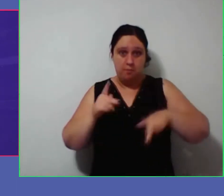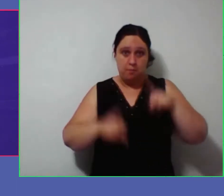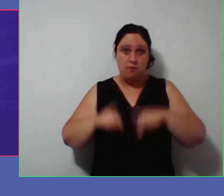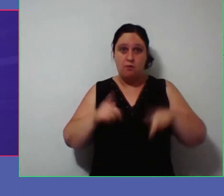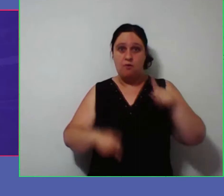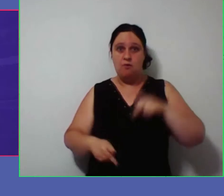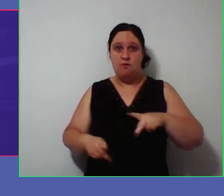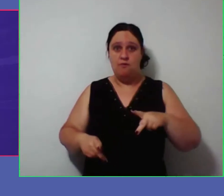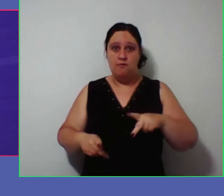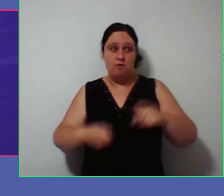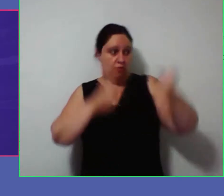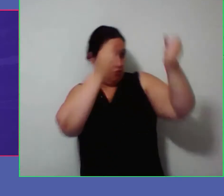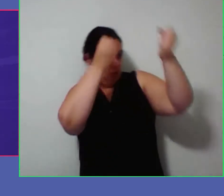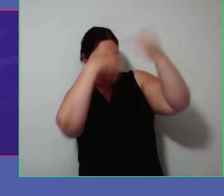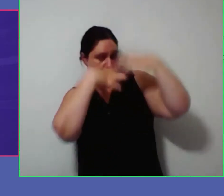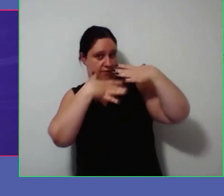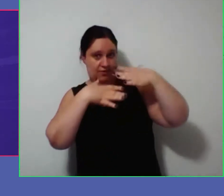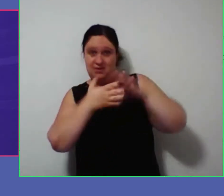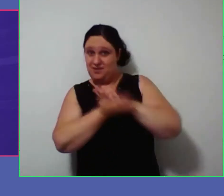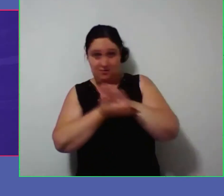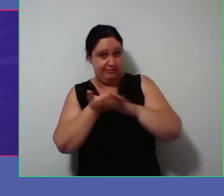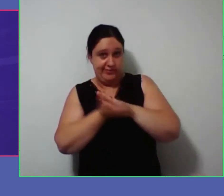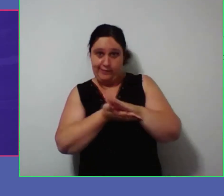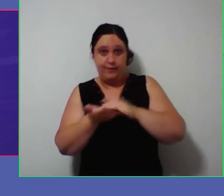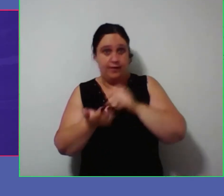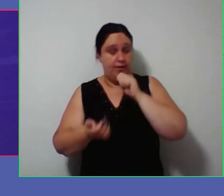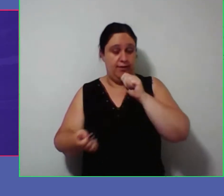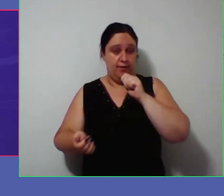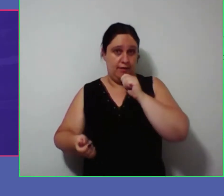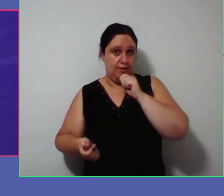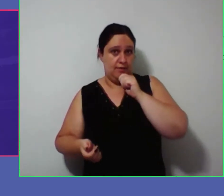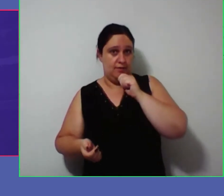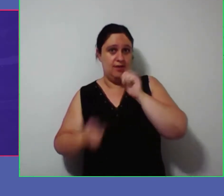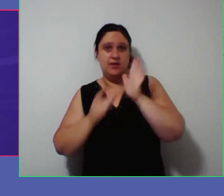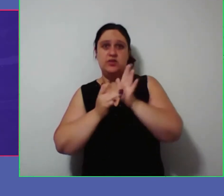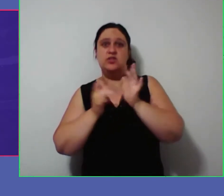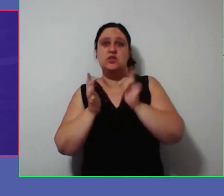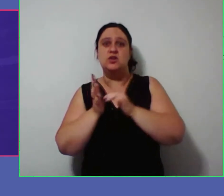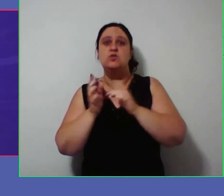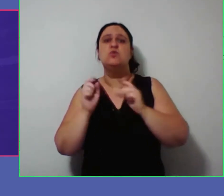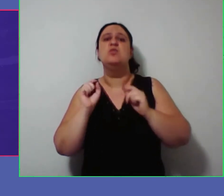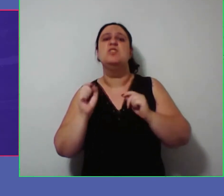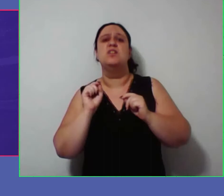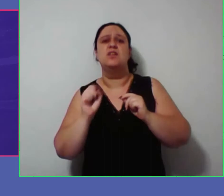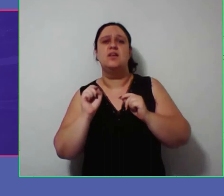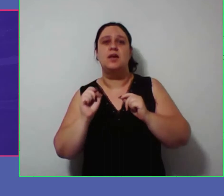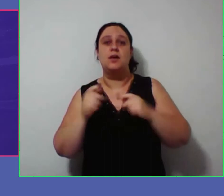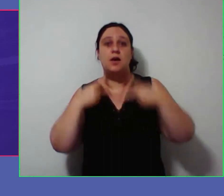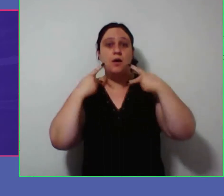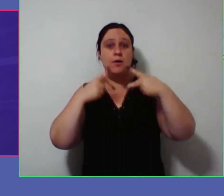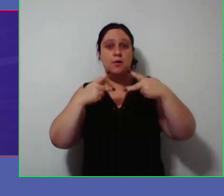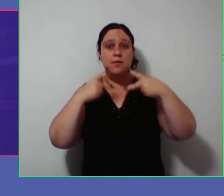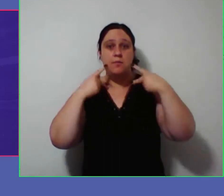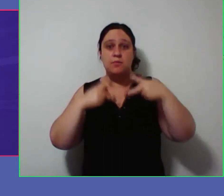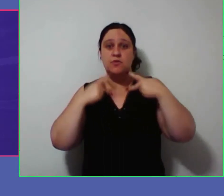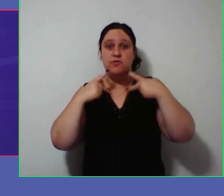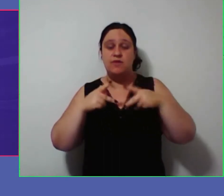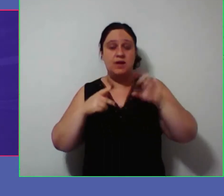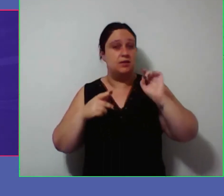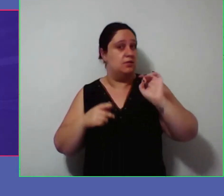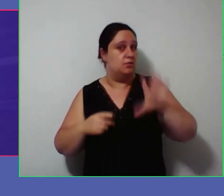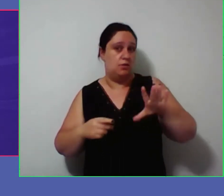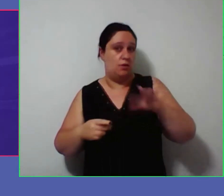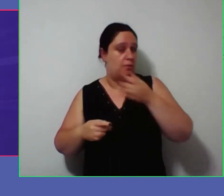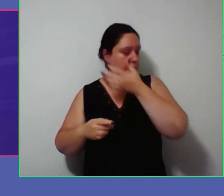de Deus, ele não passava de um profeta de Deus, tá? Então,